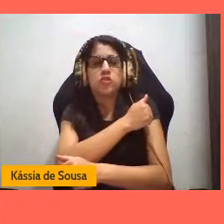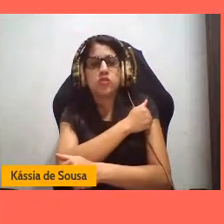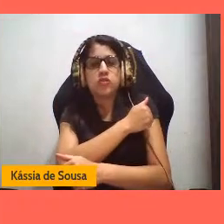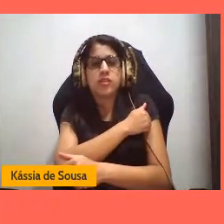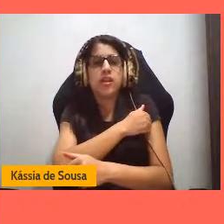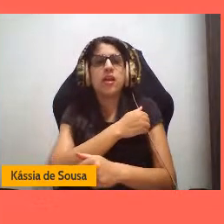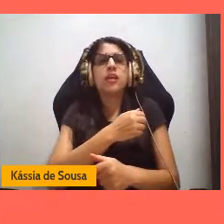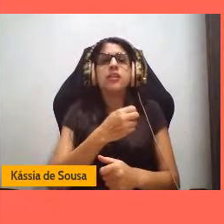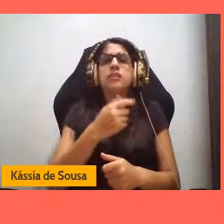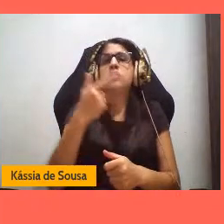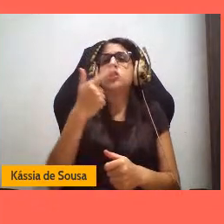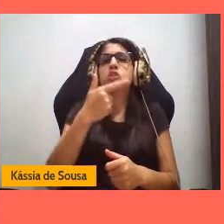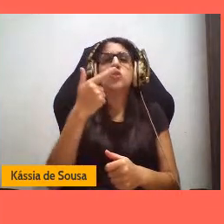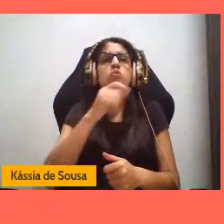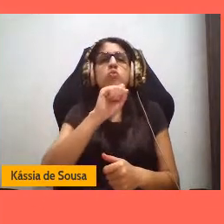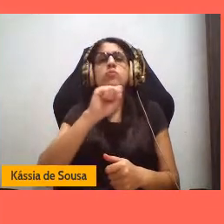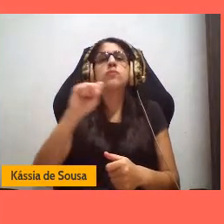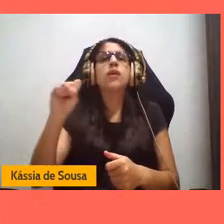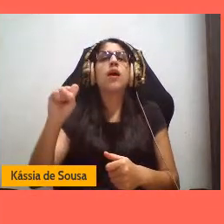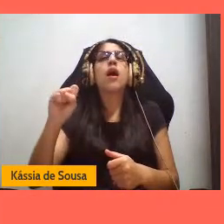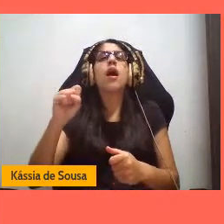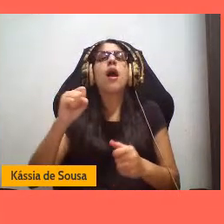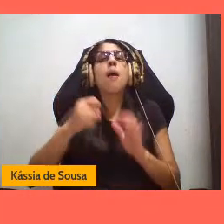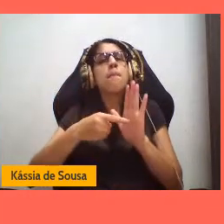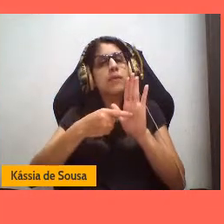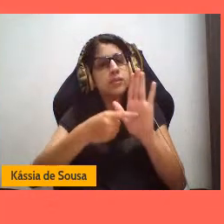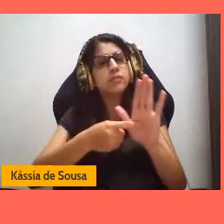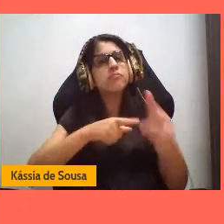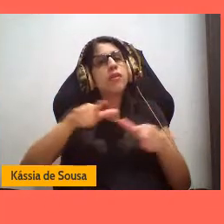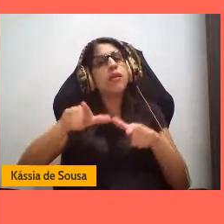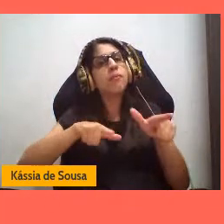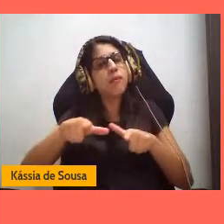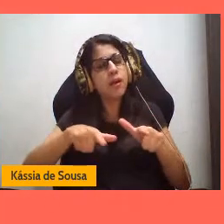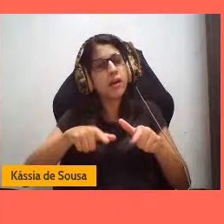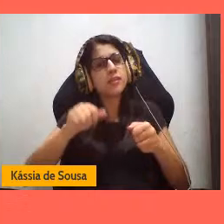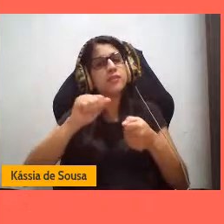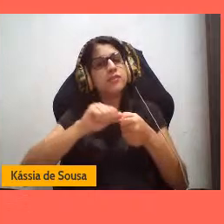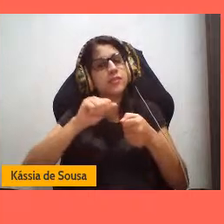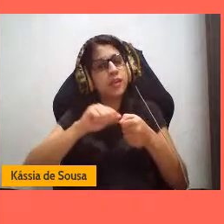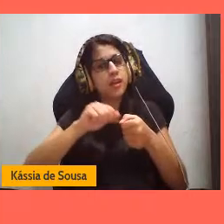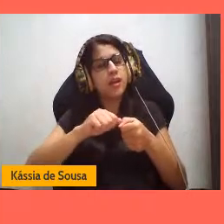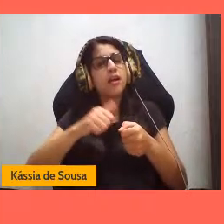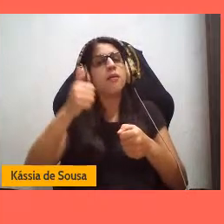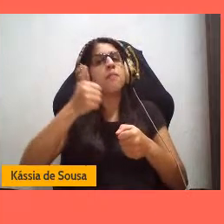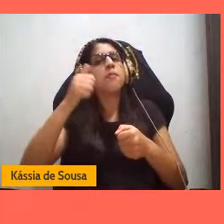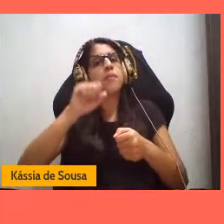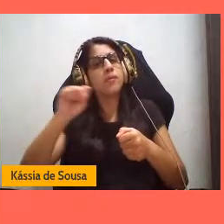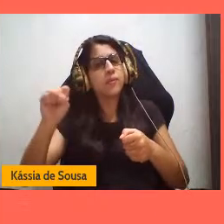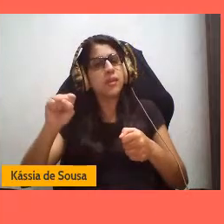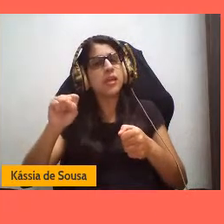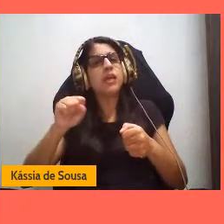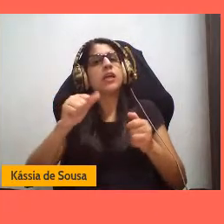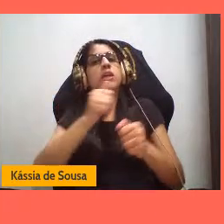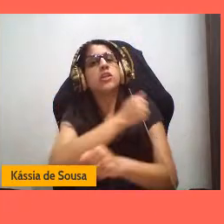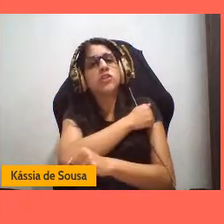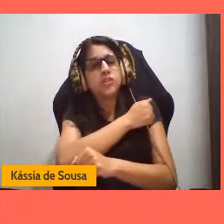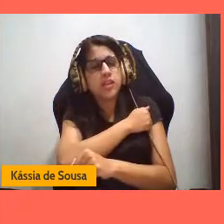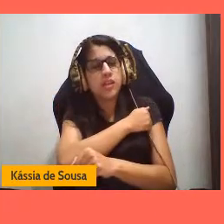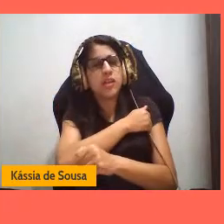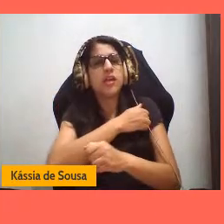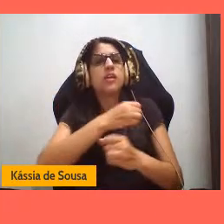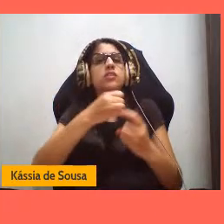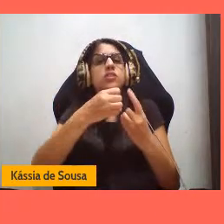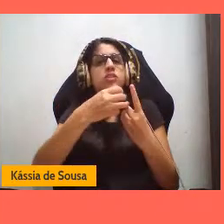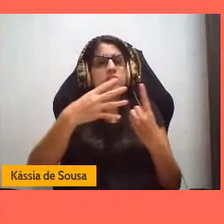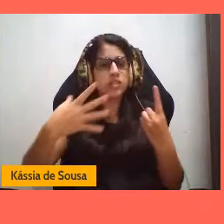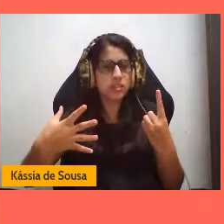período apresentando trabalhos que realizaram nas disciplinas de primeiro período, estudantes de monitoria, estudantes trazendo trabalhos da extensão,